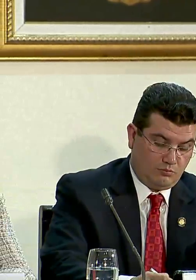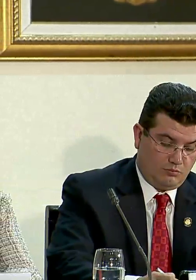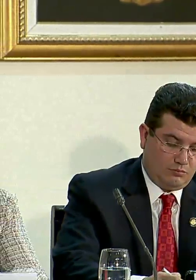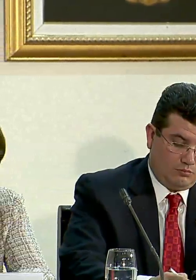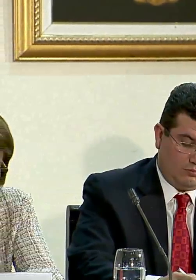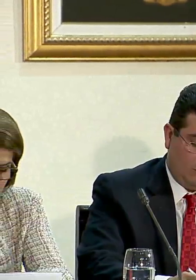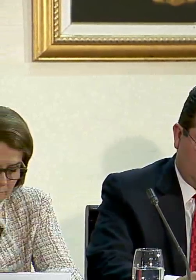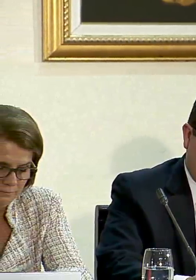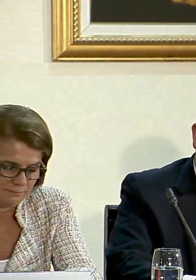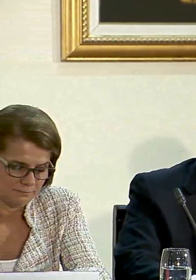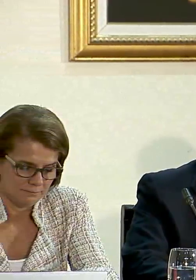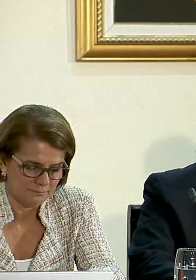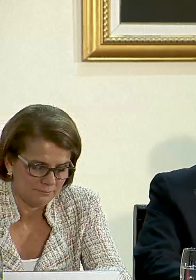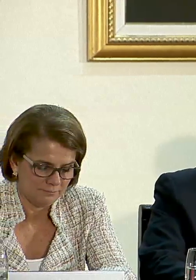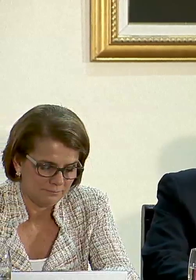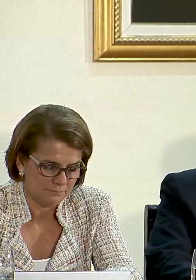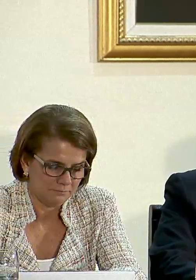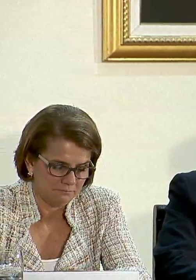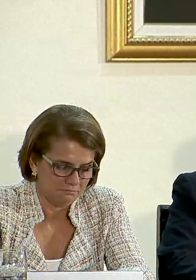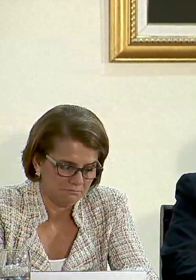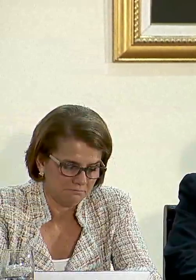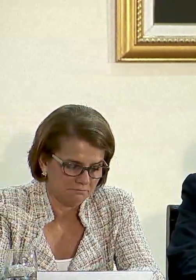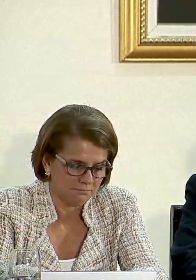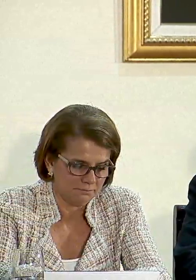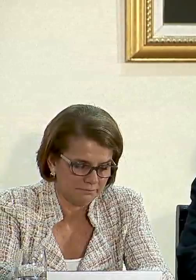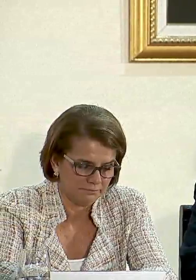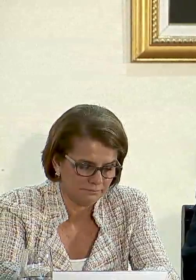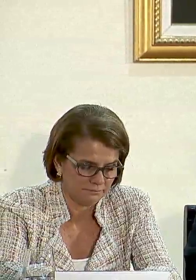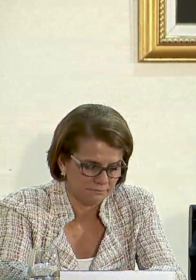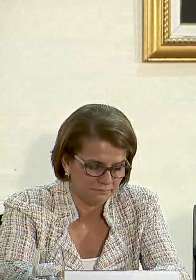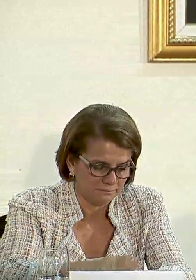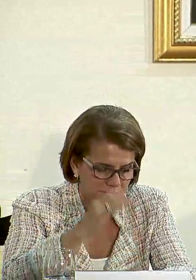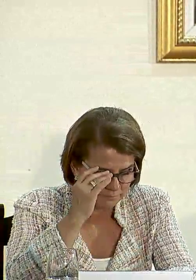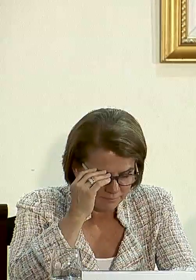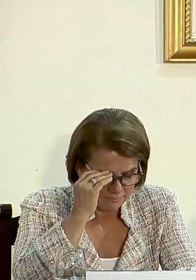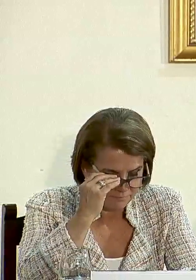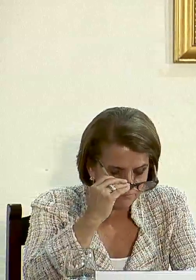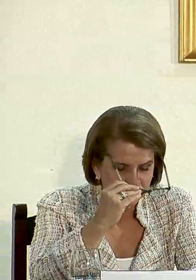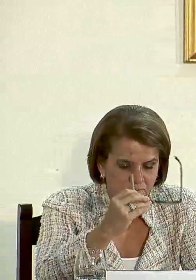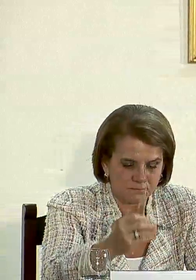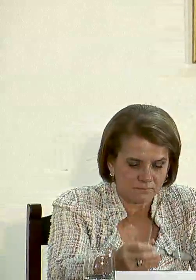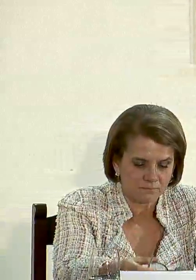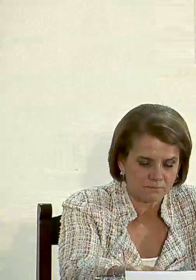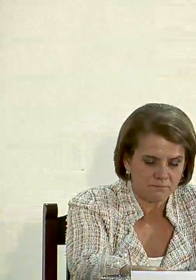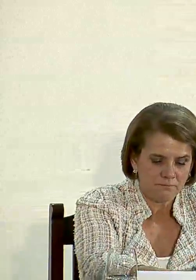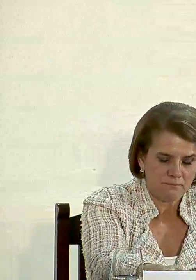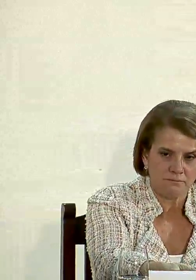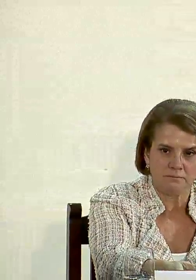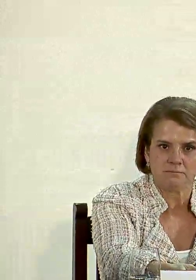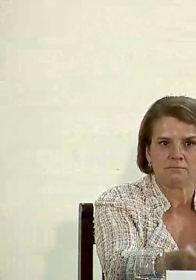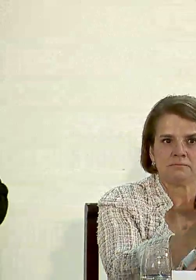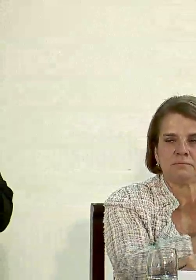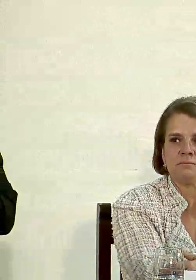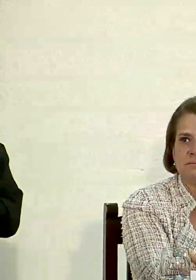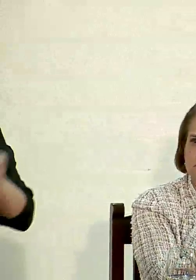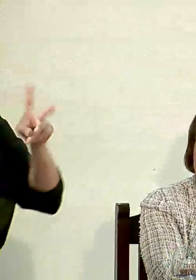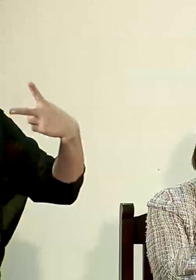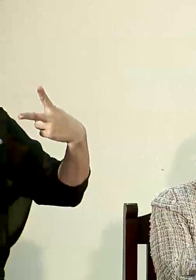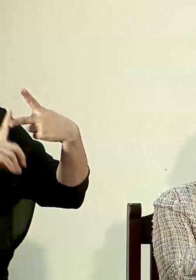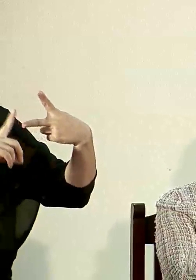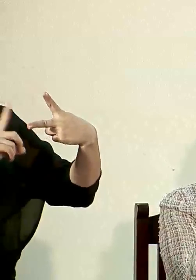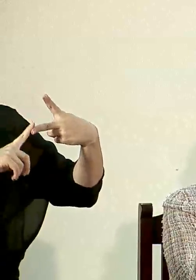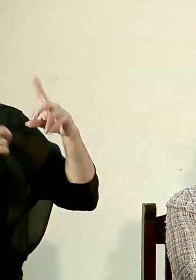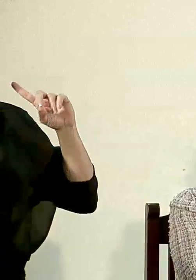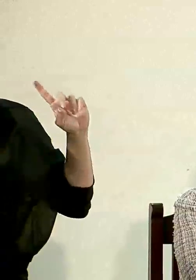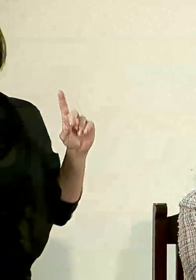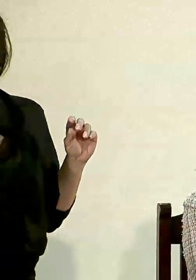algún presupuesto, tiene contenido presupuestario o está presupuestándose para el extraordinario u ordinario? En primer lugar. Y en segundo lugar, no